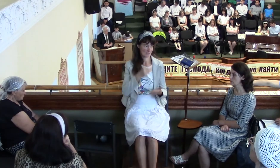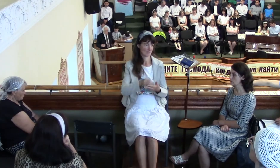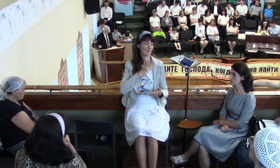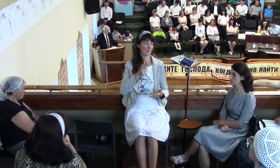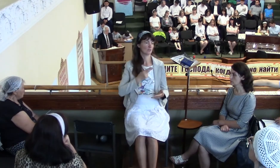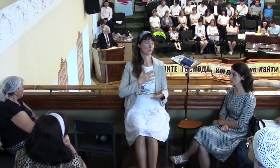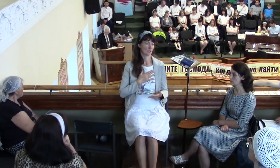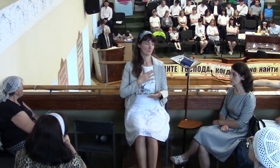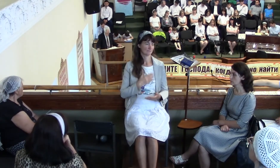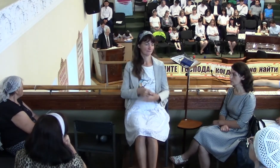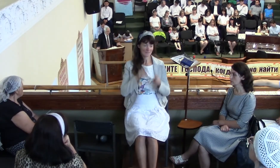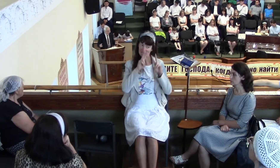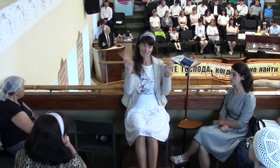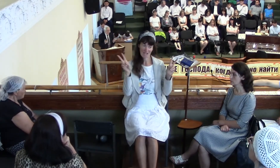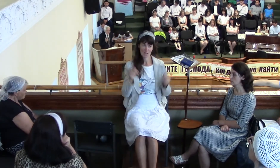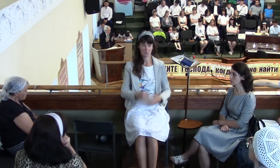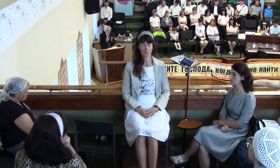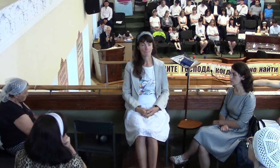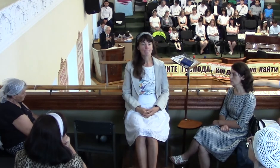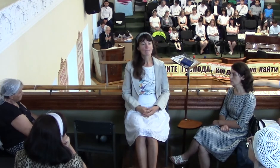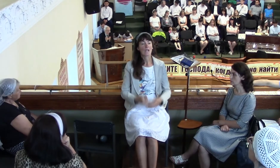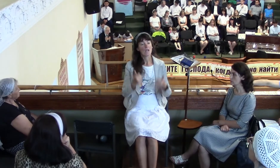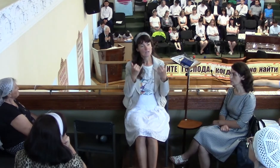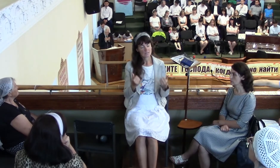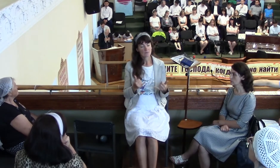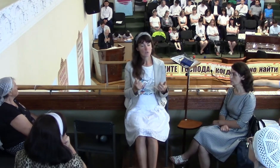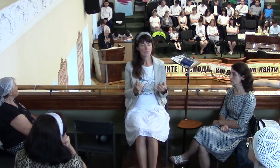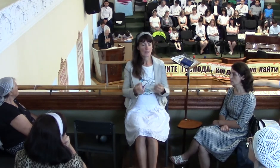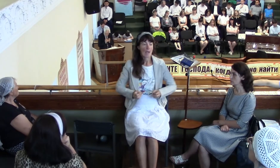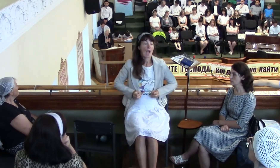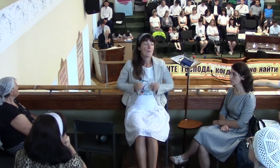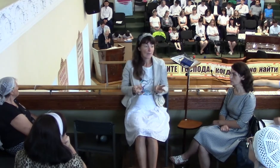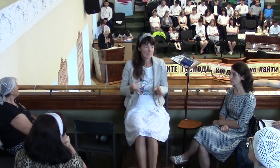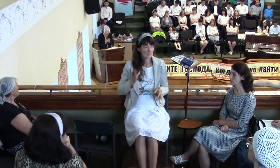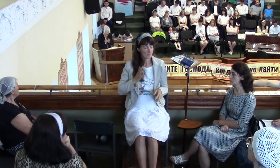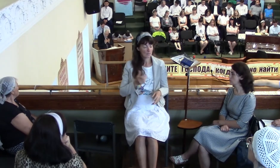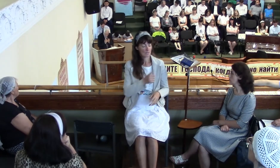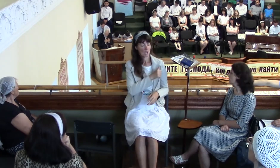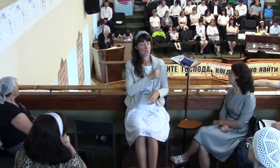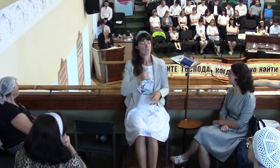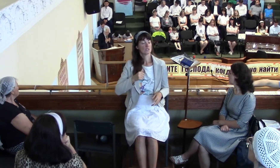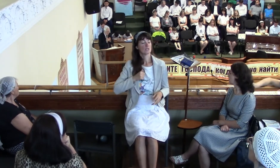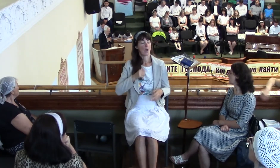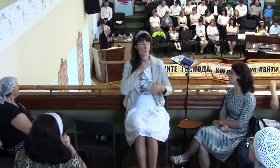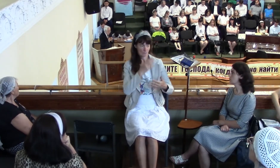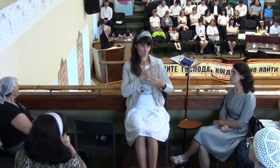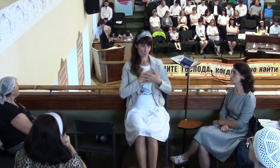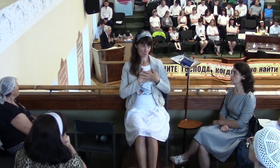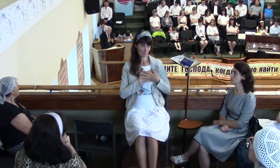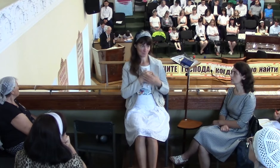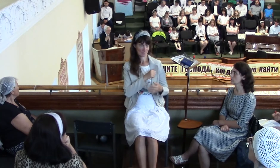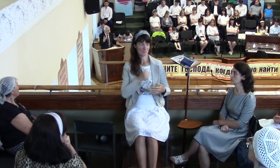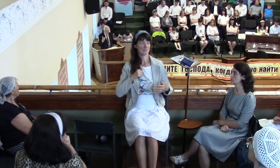очень большая опасность в наше время быть самовлюбленным. 2 Тимофею, 3 глава, 1, 2